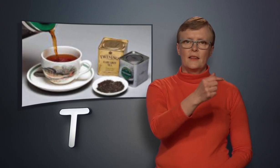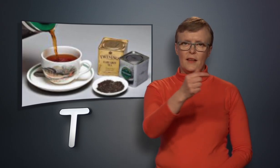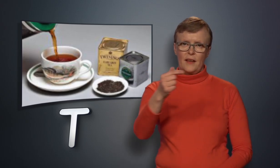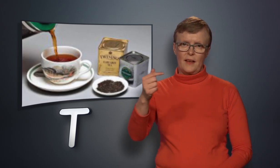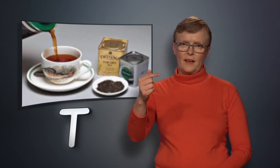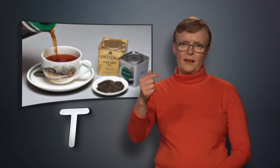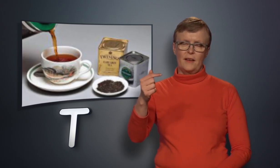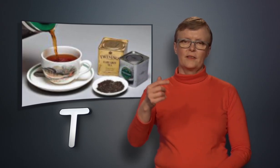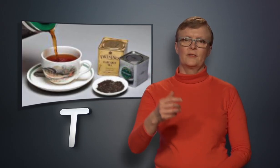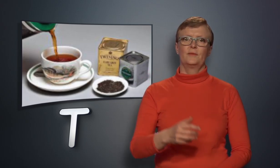Tee.